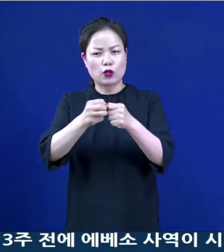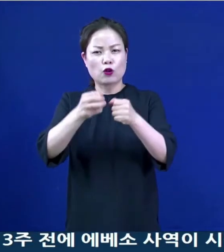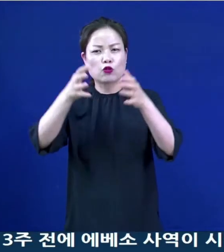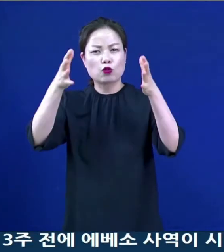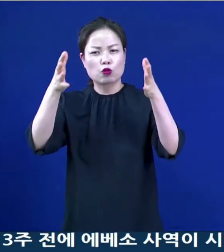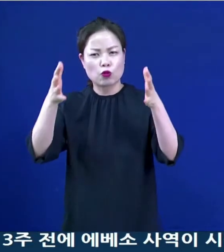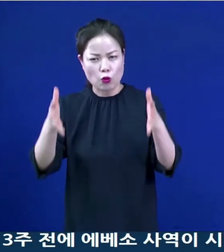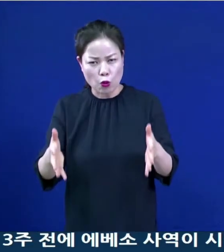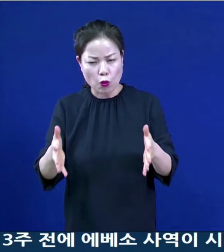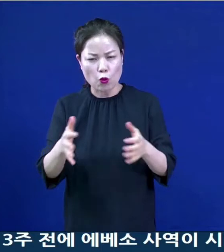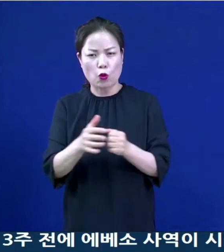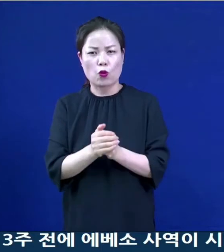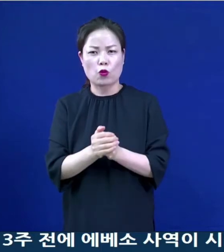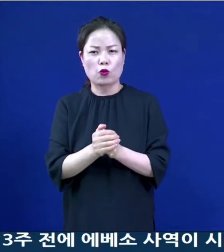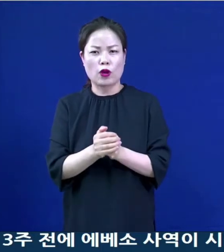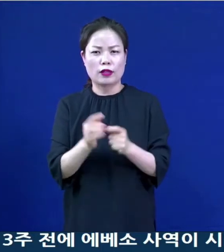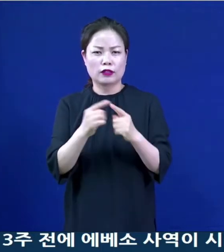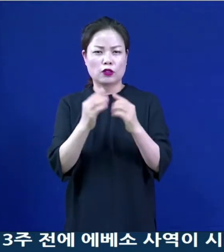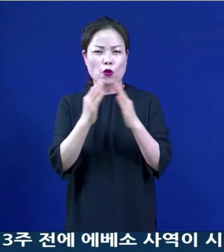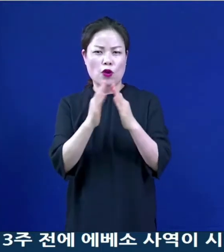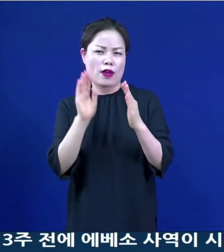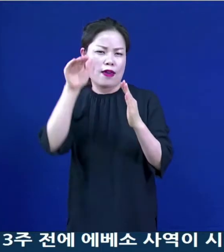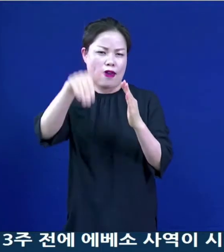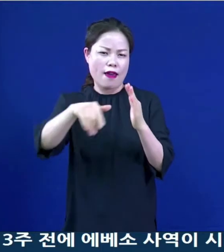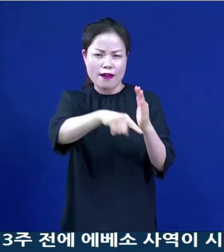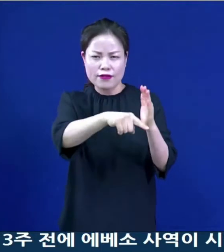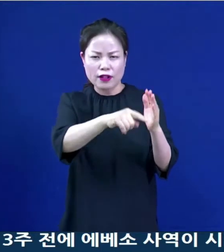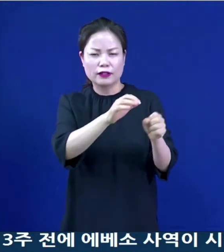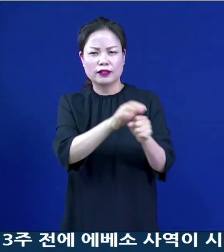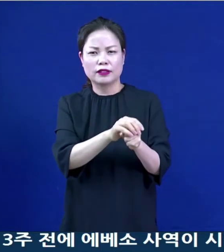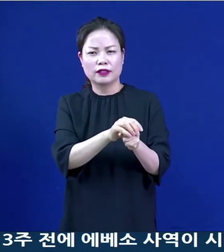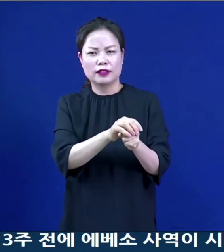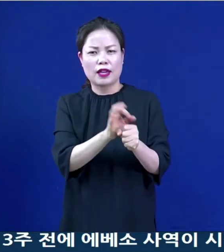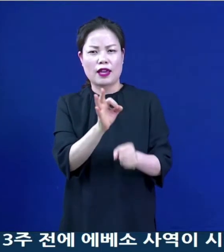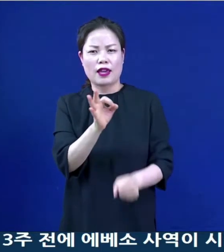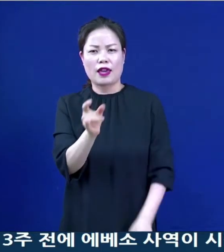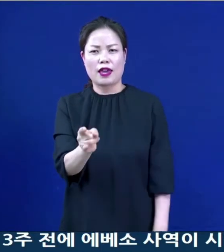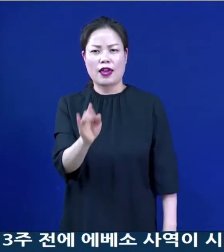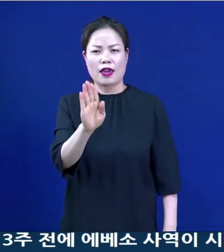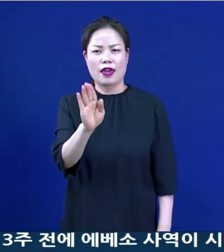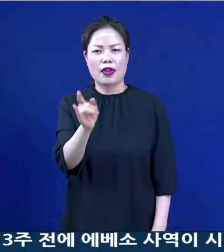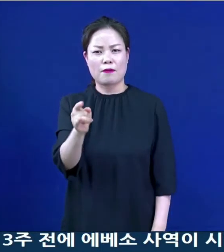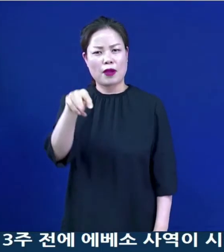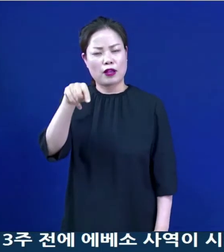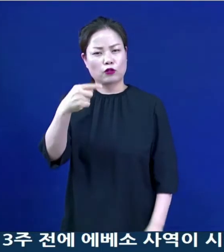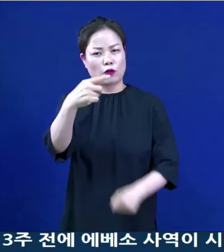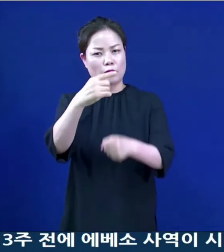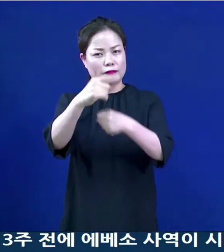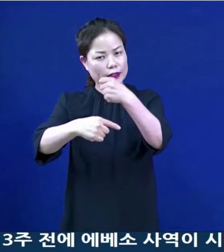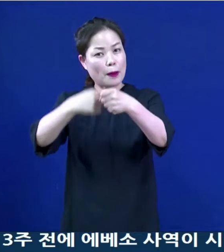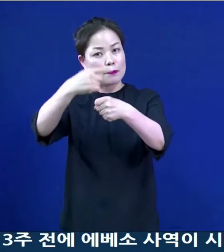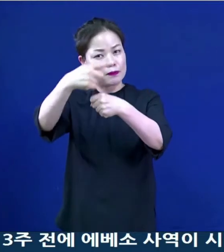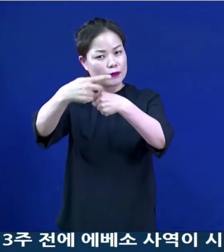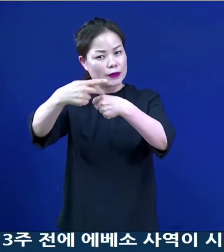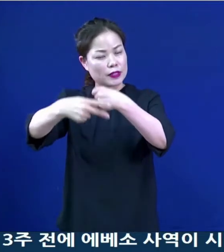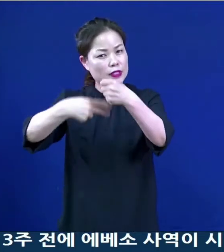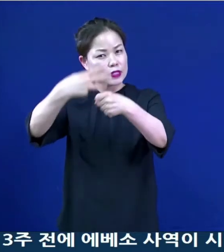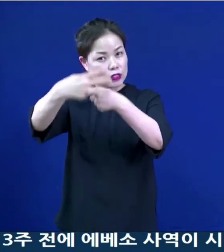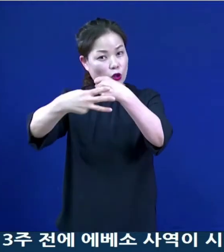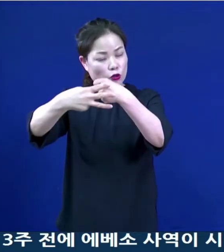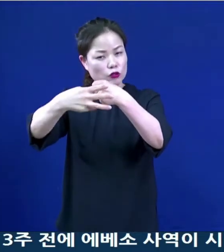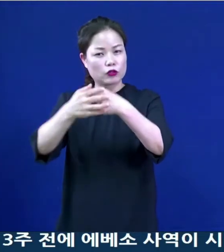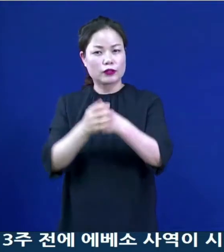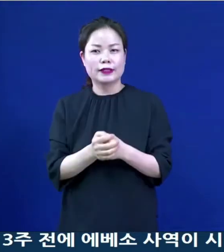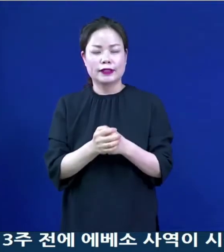있었다 그랬는데, 이것은 만 3년이라기보다는 햇수 3년이다, 이렇게 보시는 게 맞고요. 에베소에서 가장